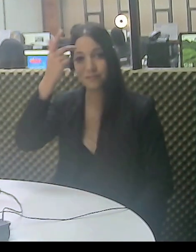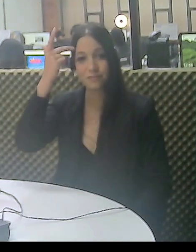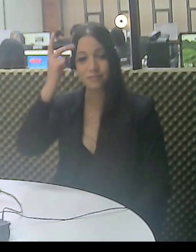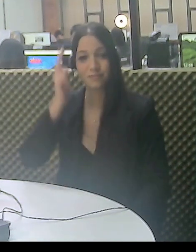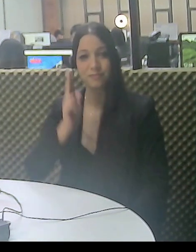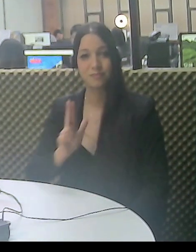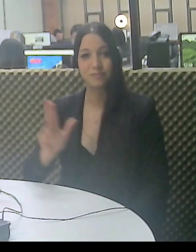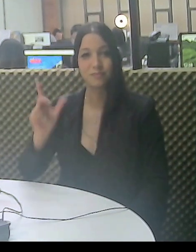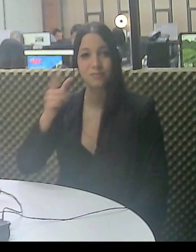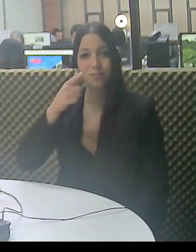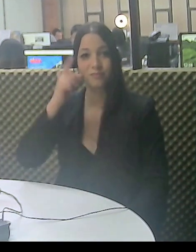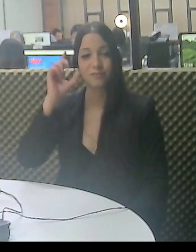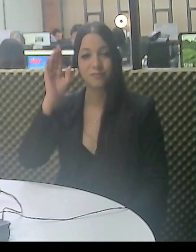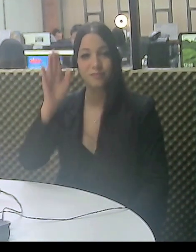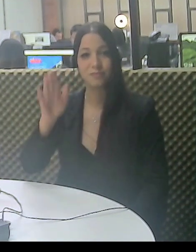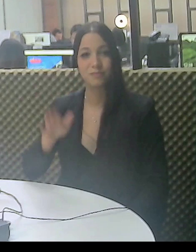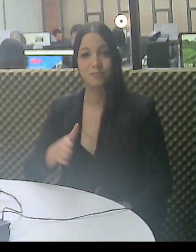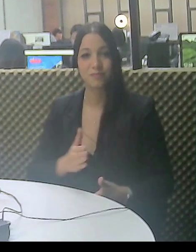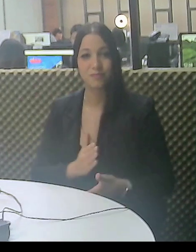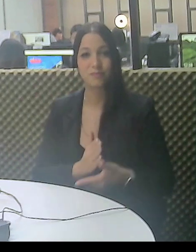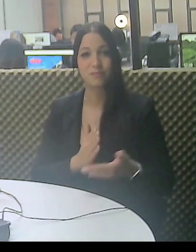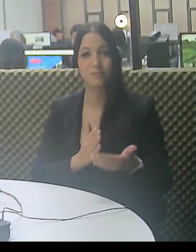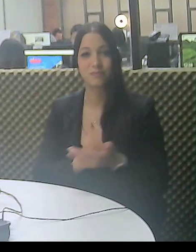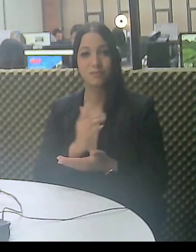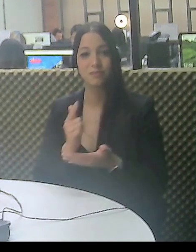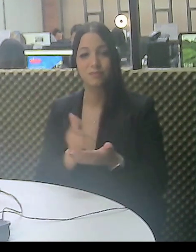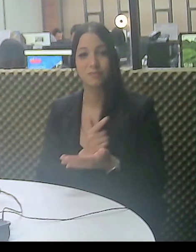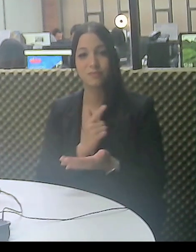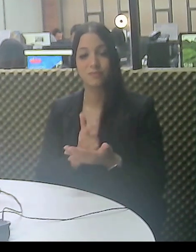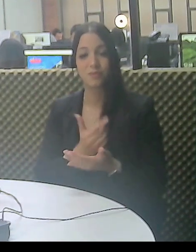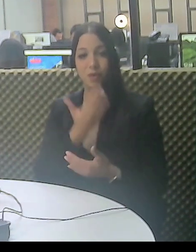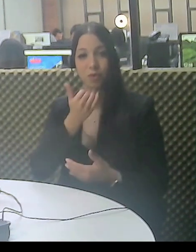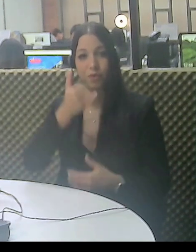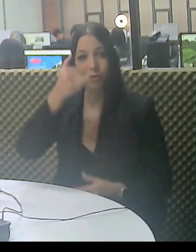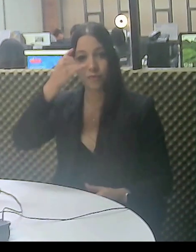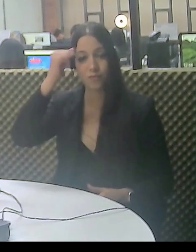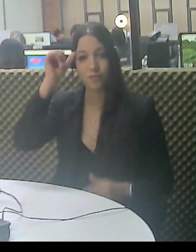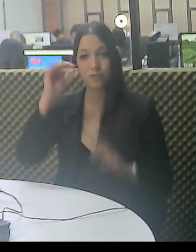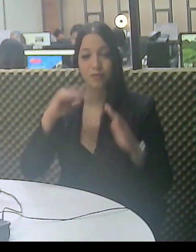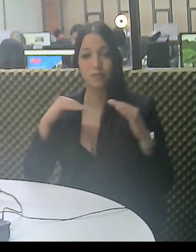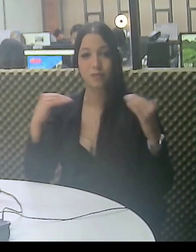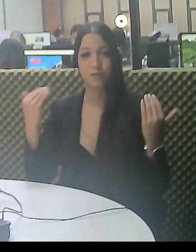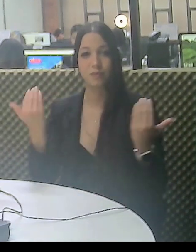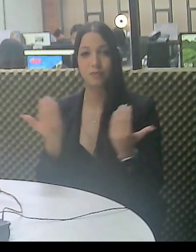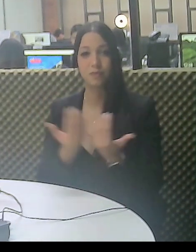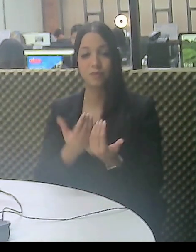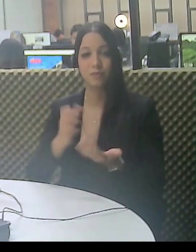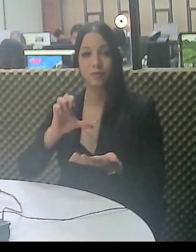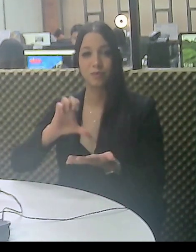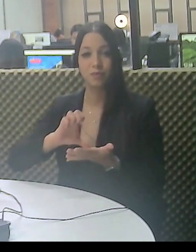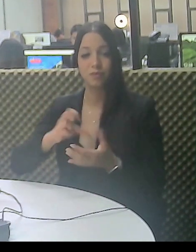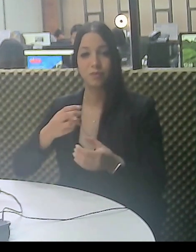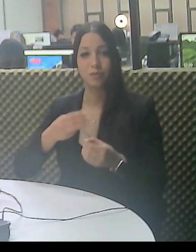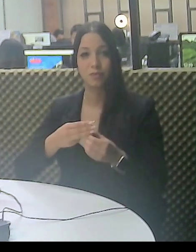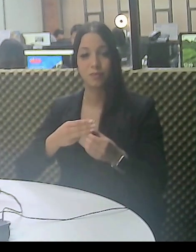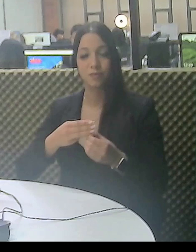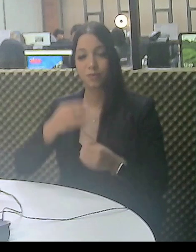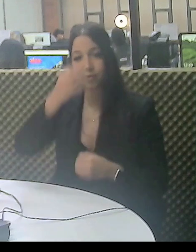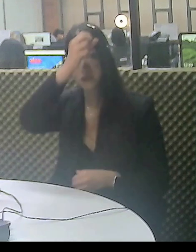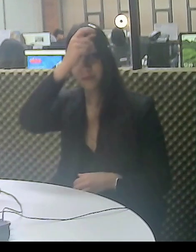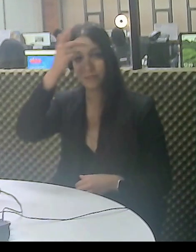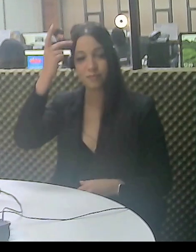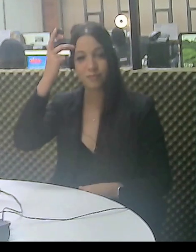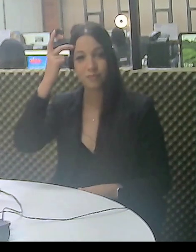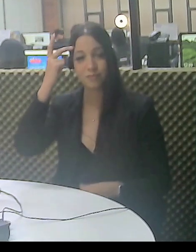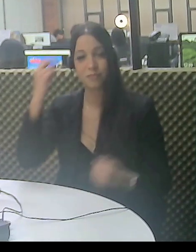tarde de ontem o Livro de Receitas da Roça. O auditório do Centro Administrativo Municipal recebeu um grande público